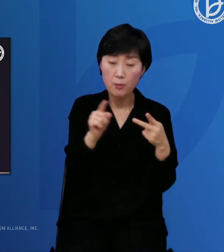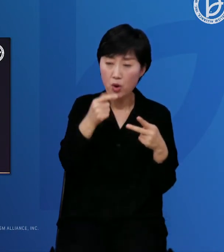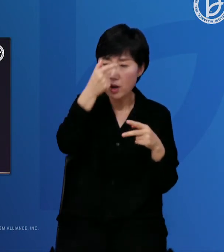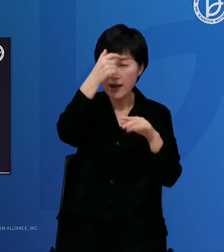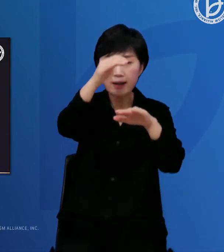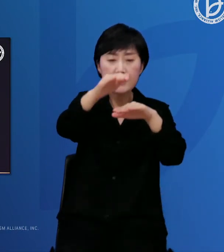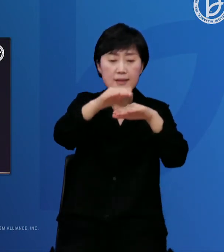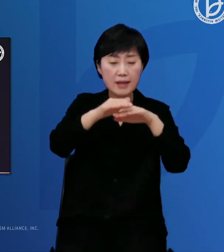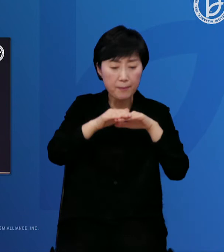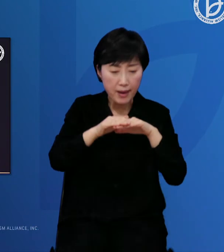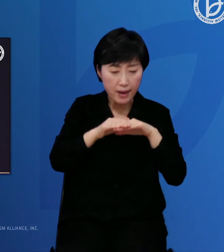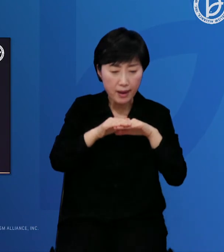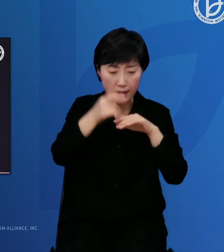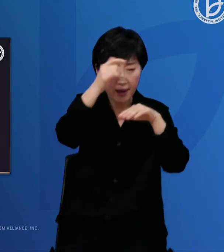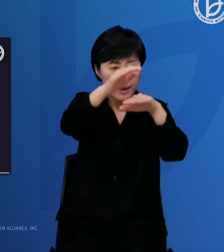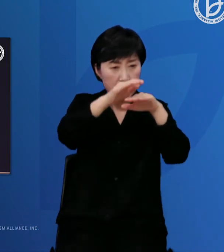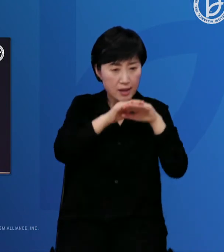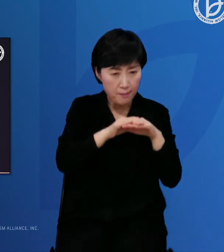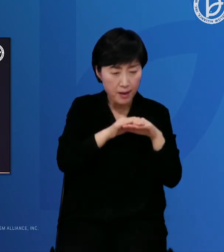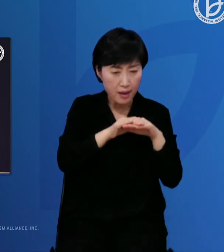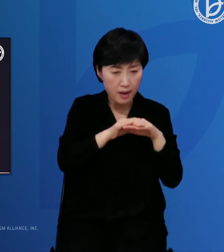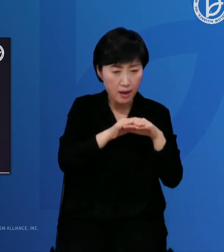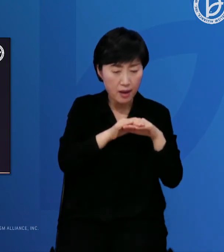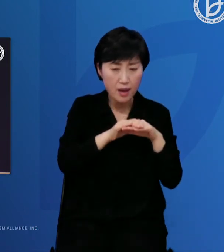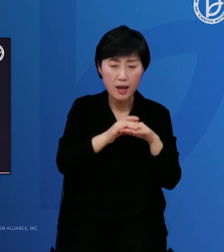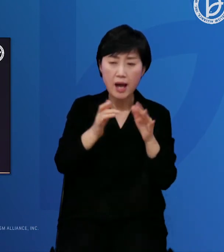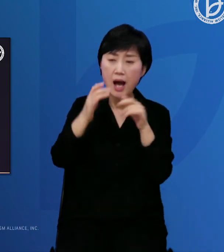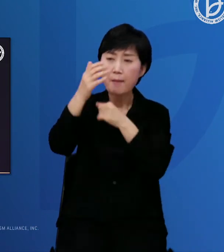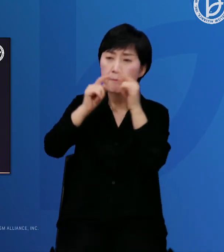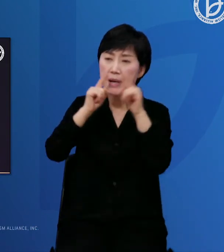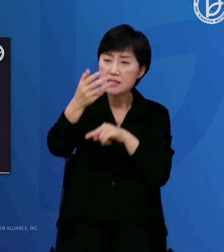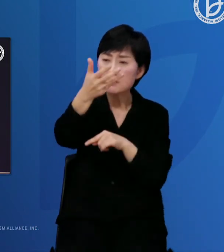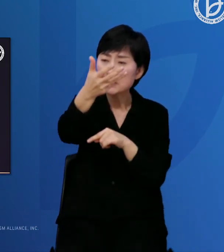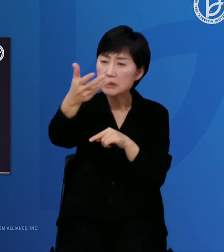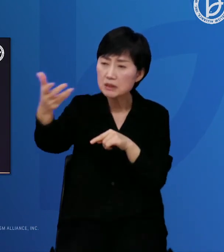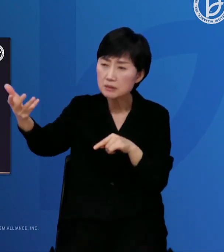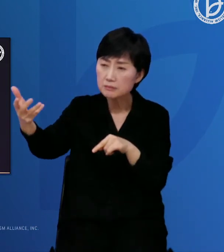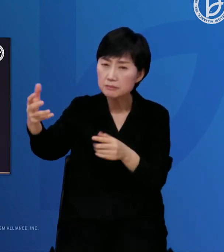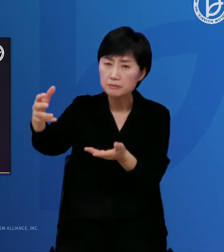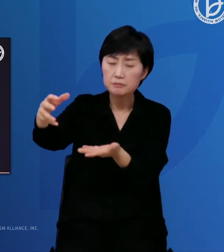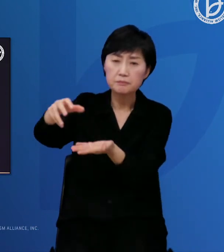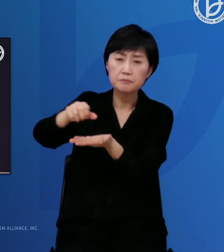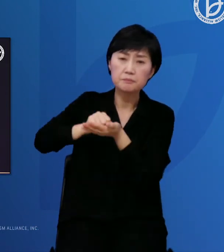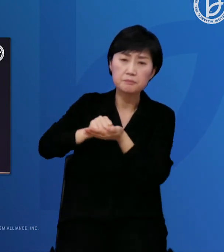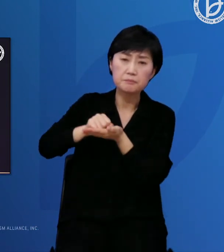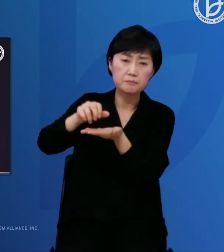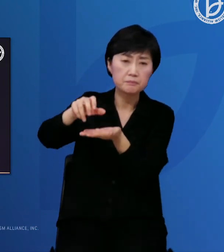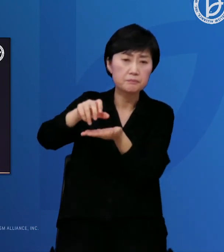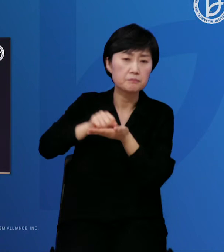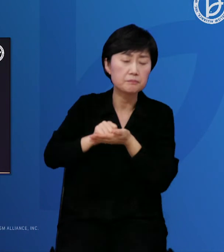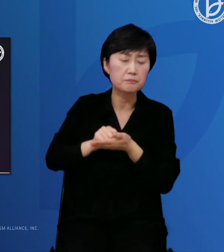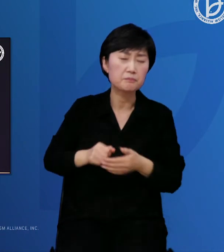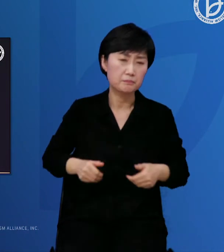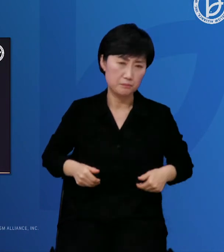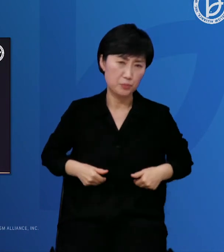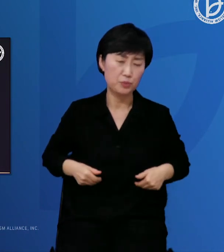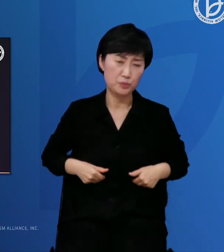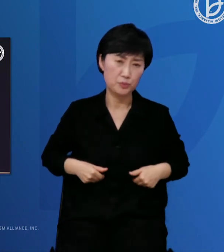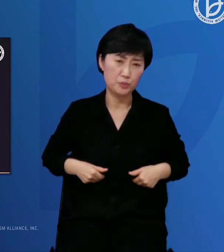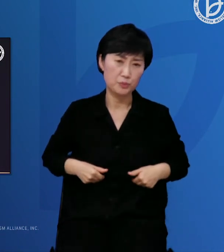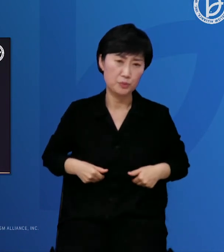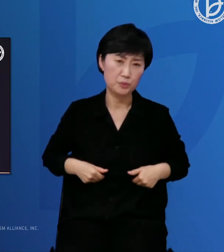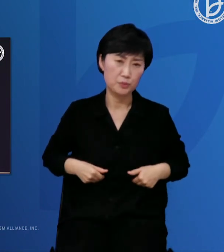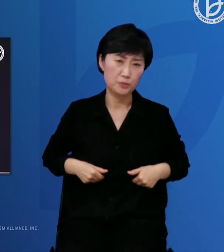그 흐름을 붙잡아라. it's not just that resolution alone. You must hold on to that very important worship as well as the stream